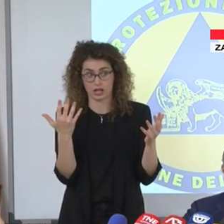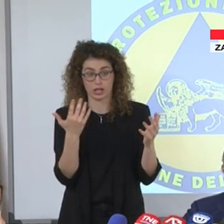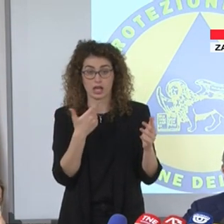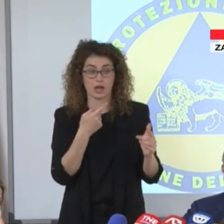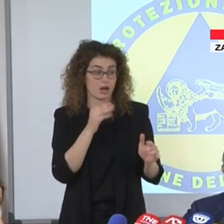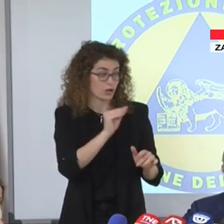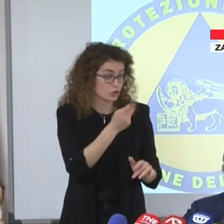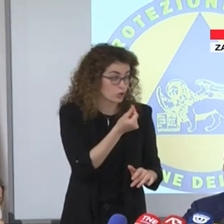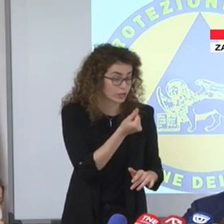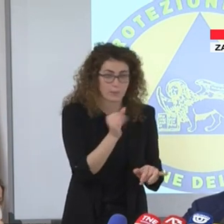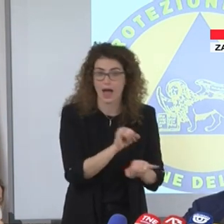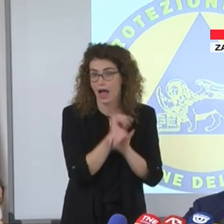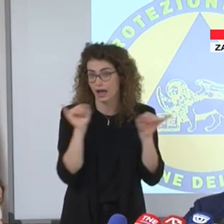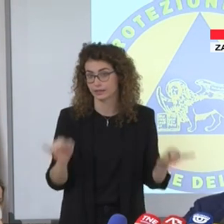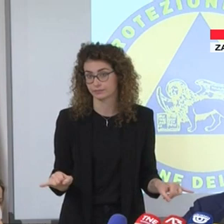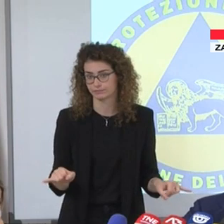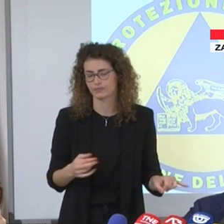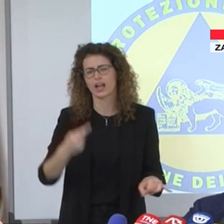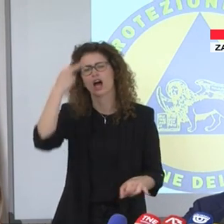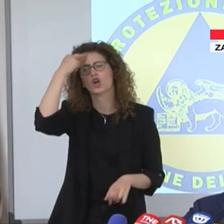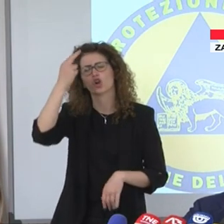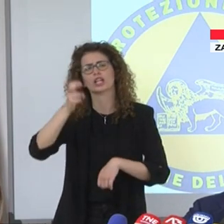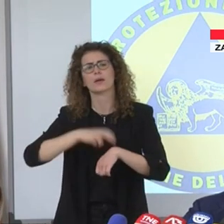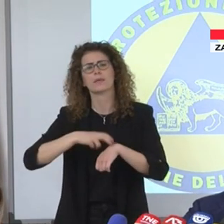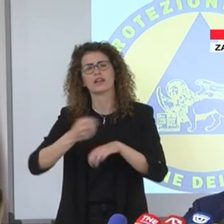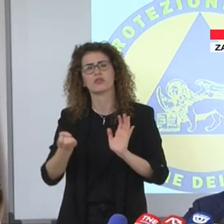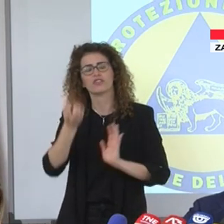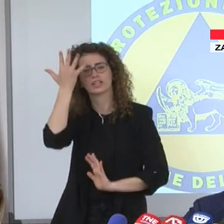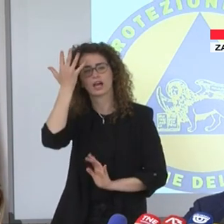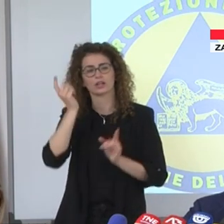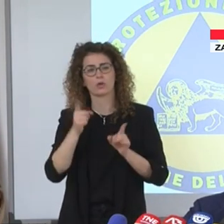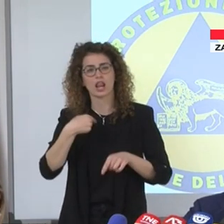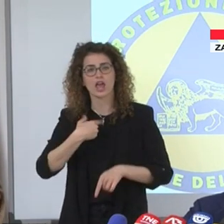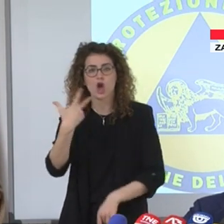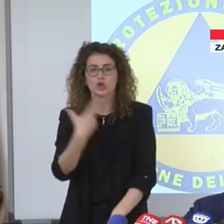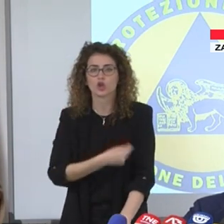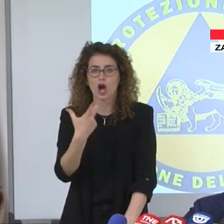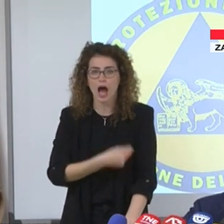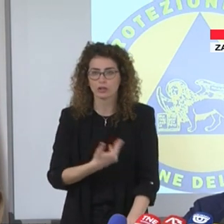soldi. Vi ricordate il medico che si era inventato che ero un drogato?